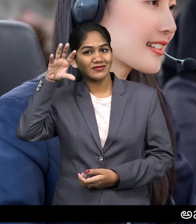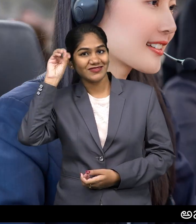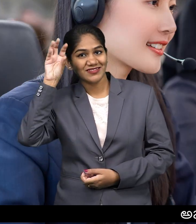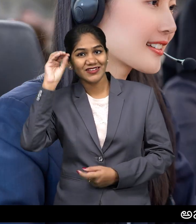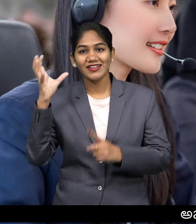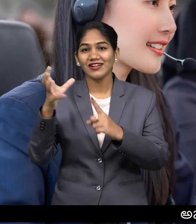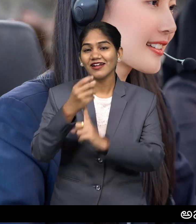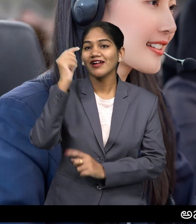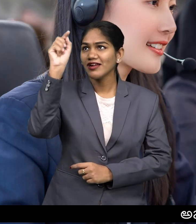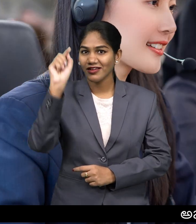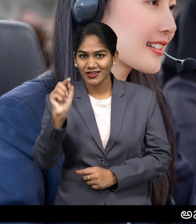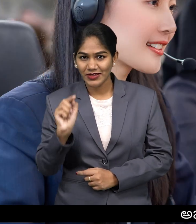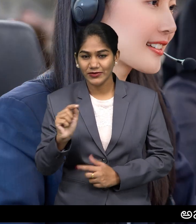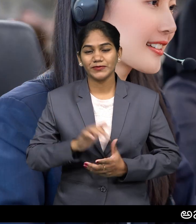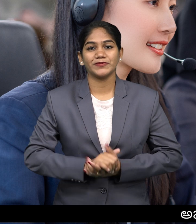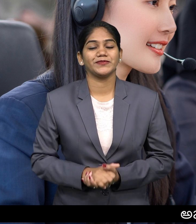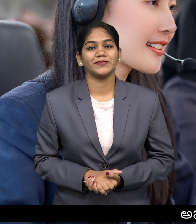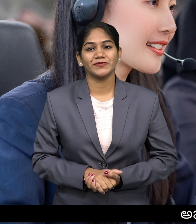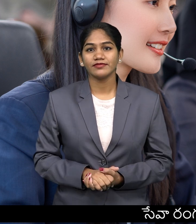అభ్యాస ఫలితాలు.